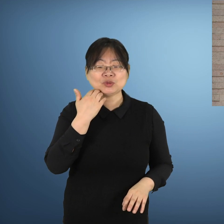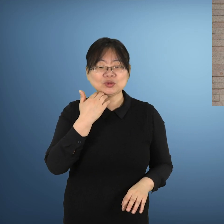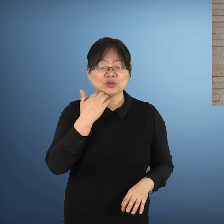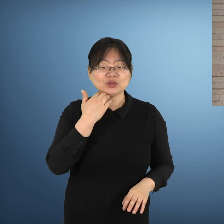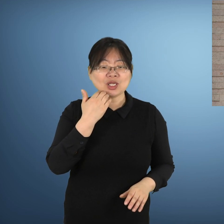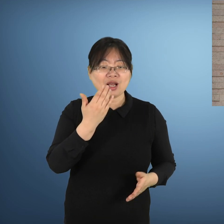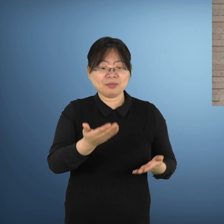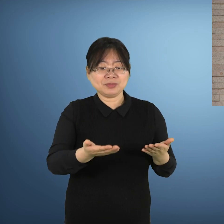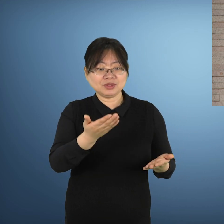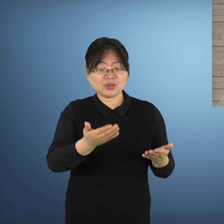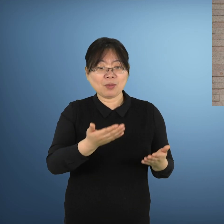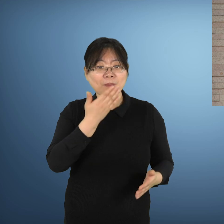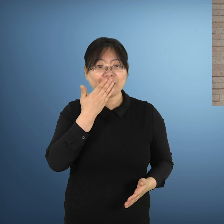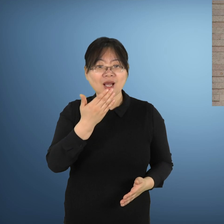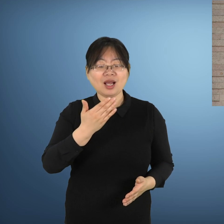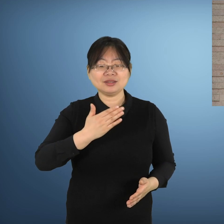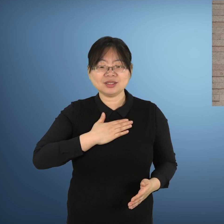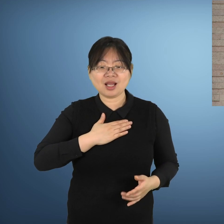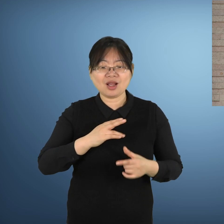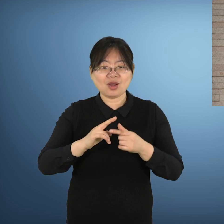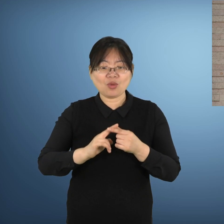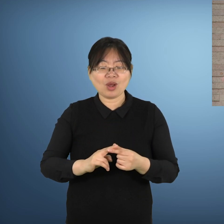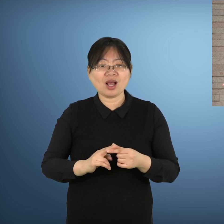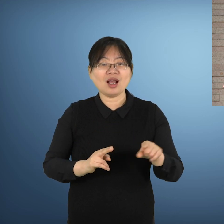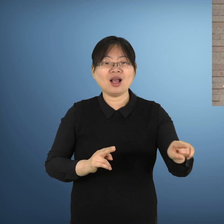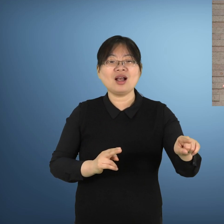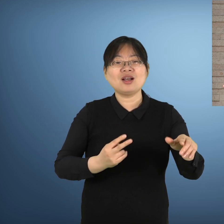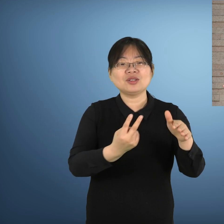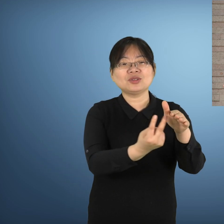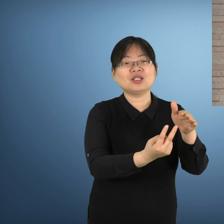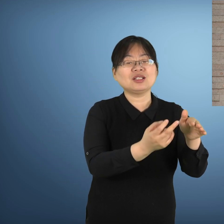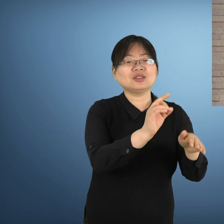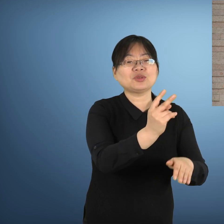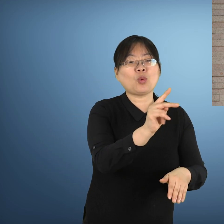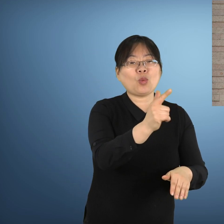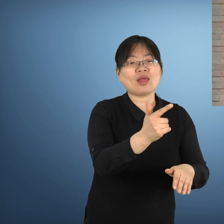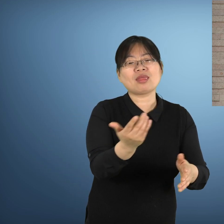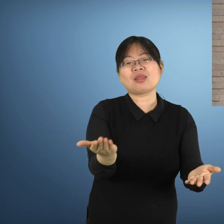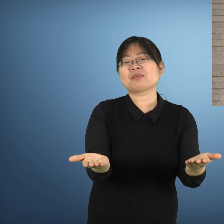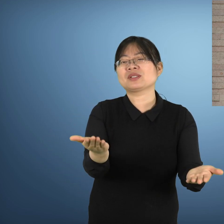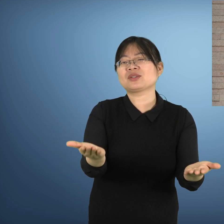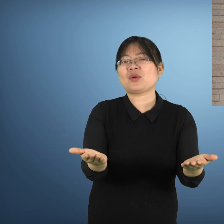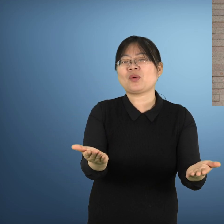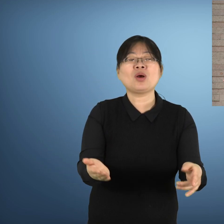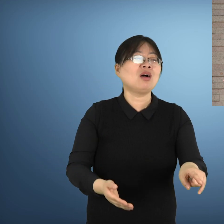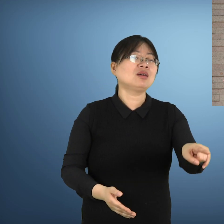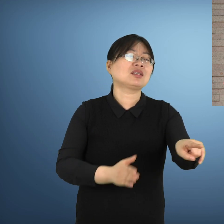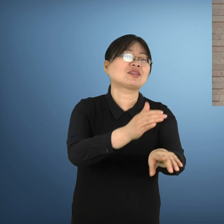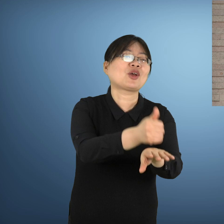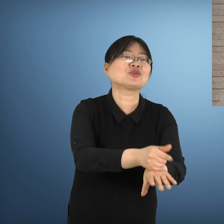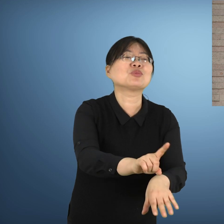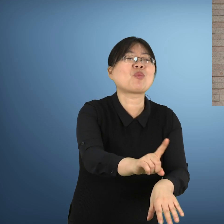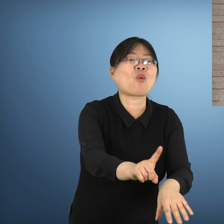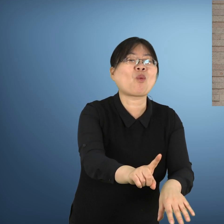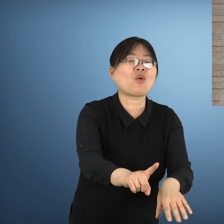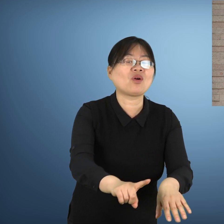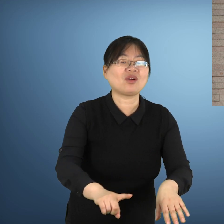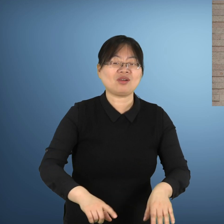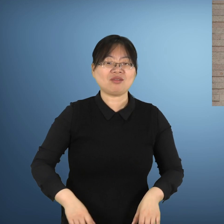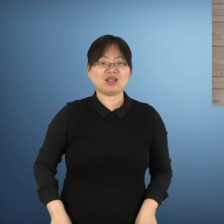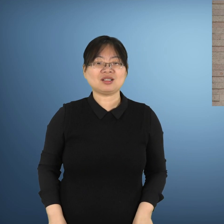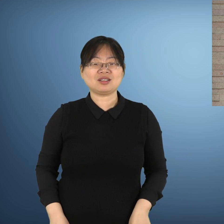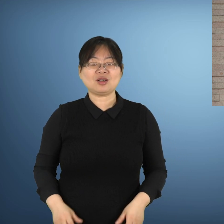누구를 비교시킵니까? 자기와 이 제자를 또 비교시키는 거예요. 얘는 어떻게 되겠습니까?